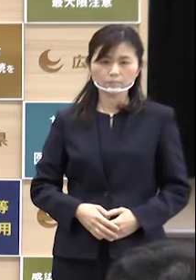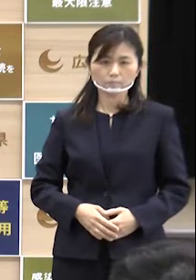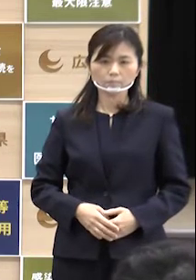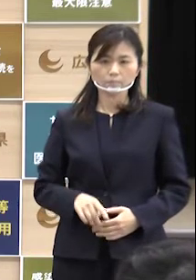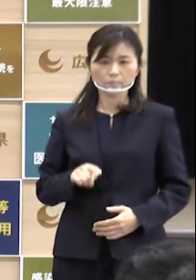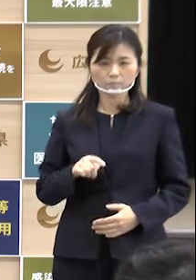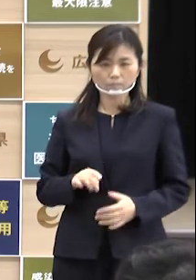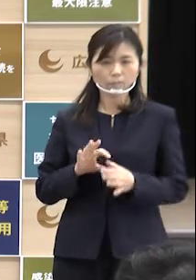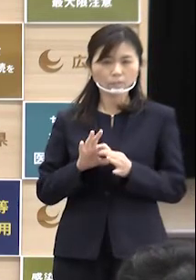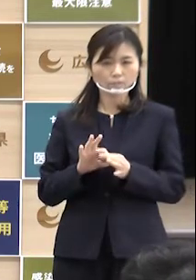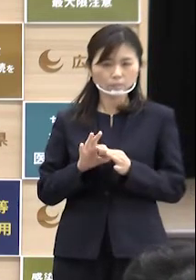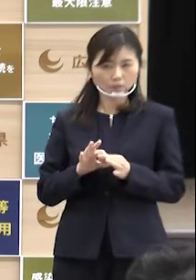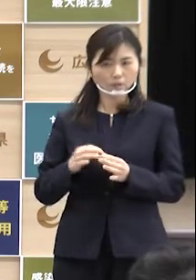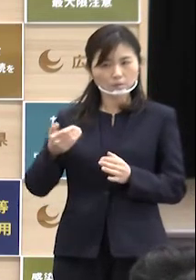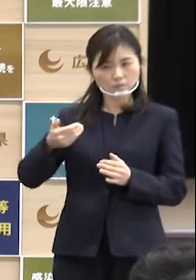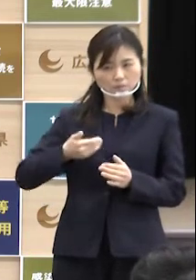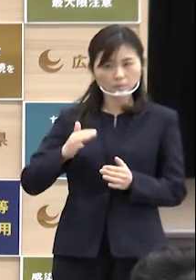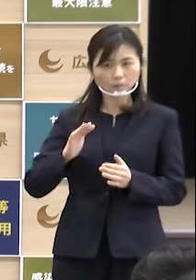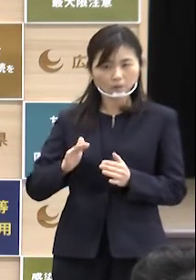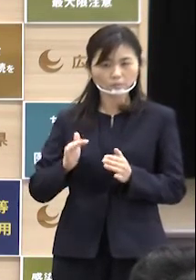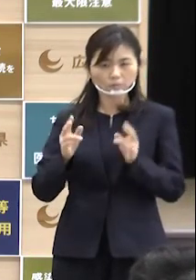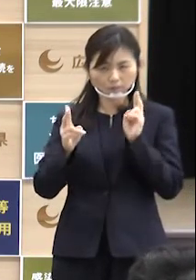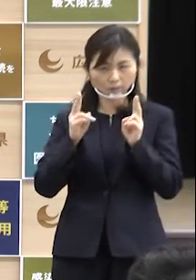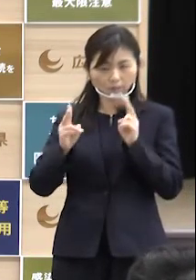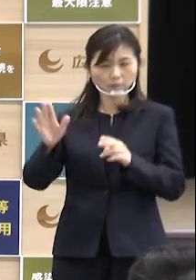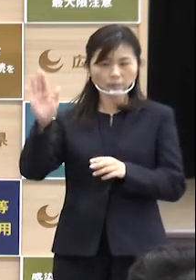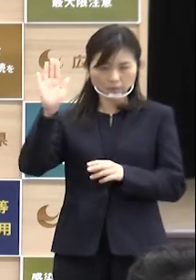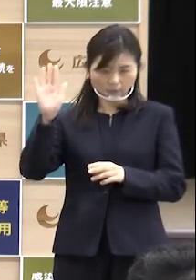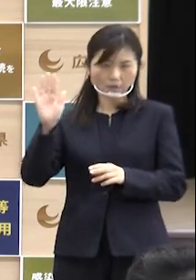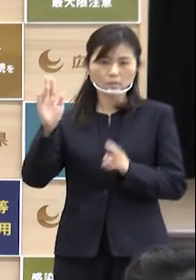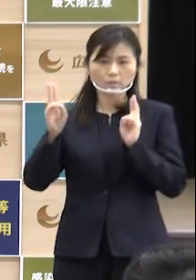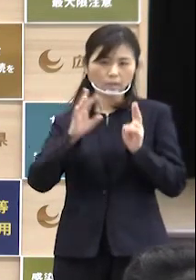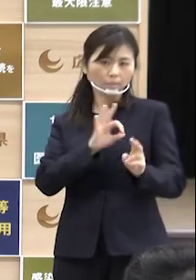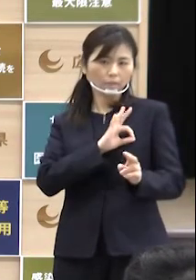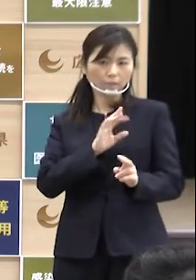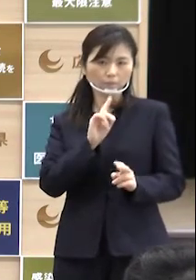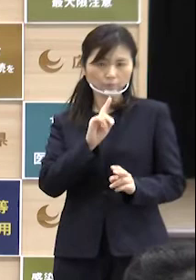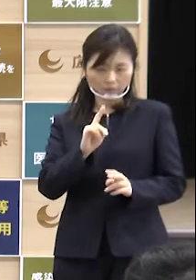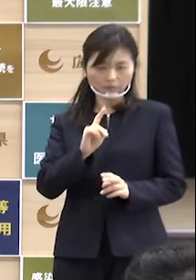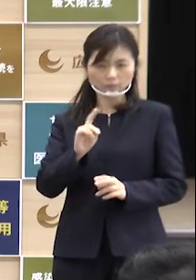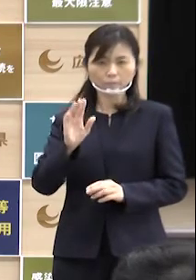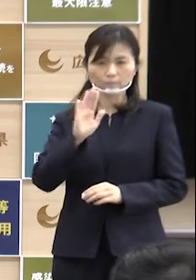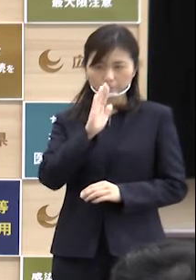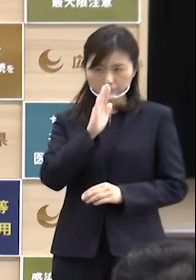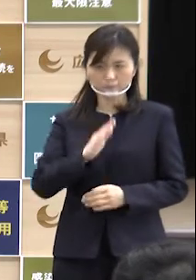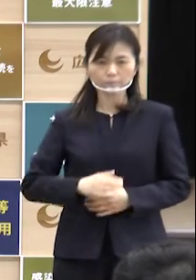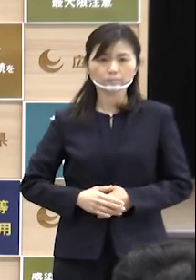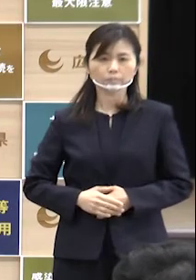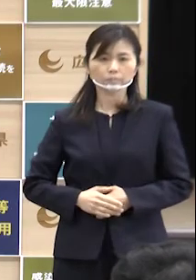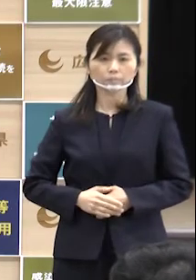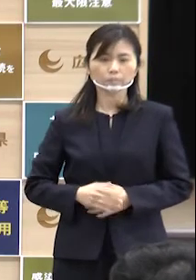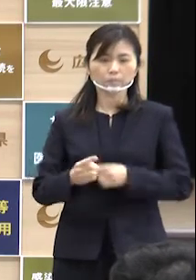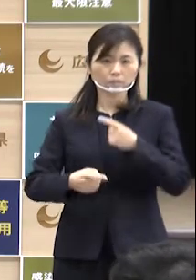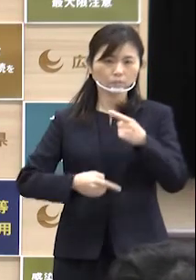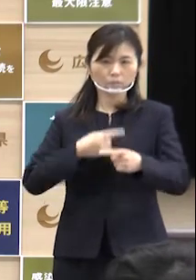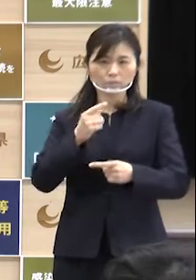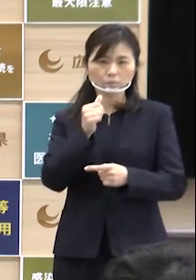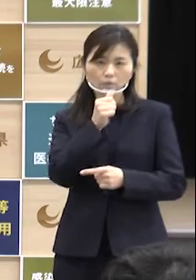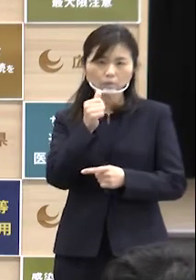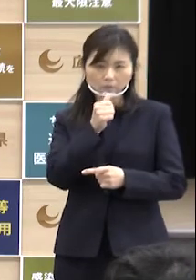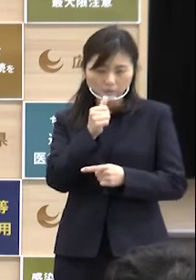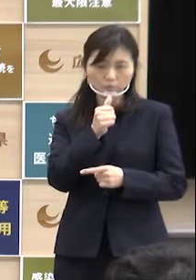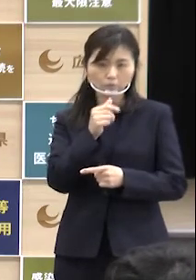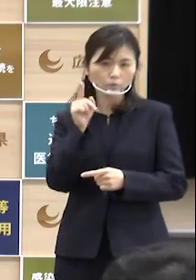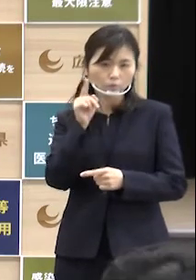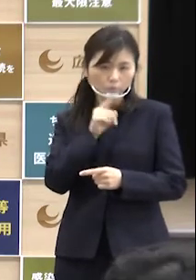この件について質問がある者の方は挙手をして社名を名乗ってからお願いいたします。なお手話通訳者の方が通